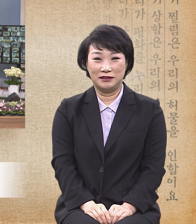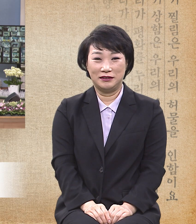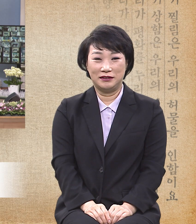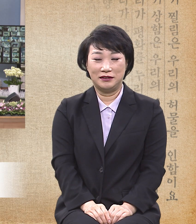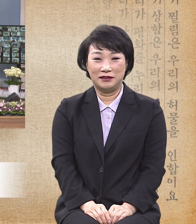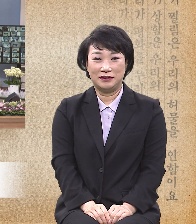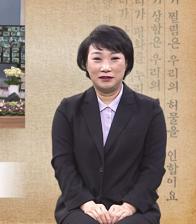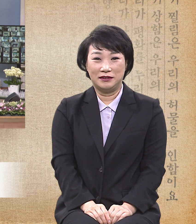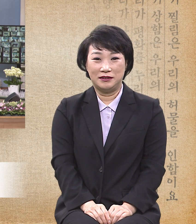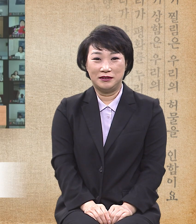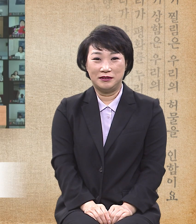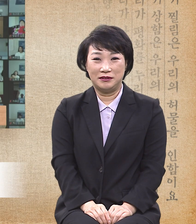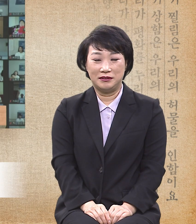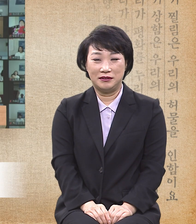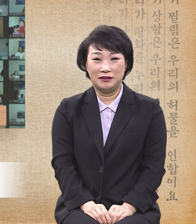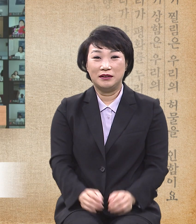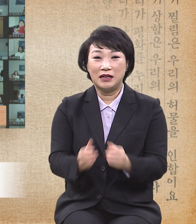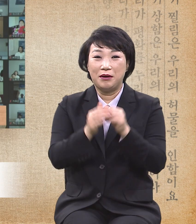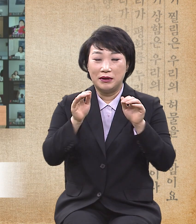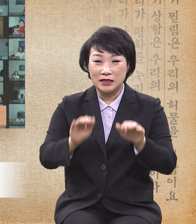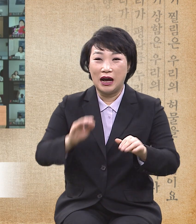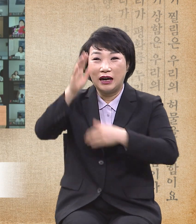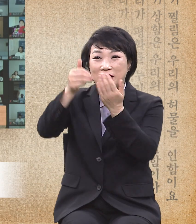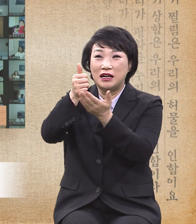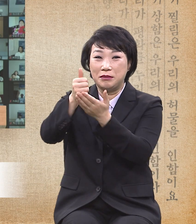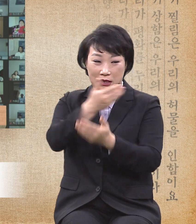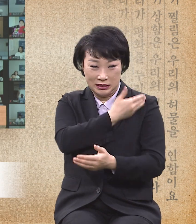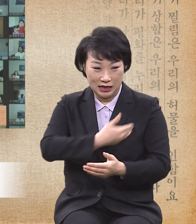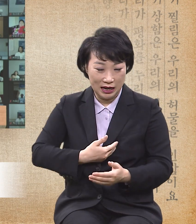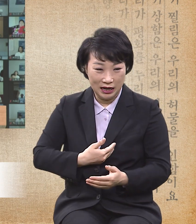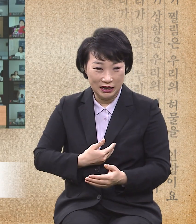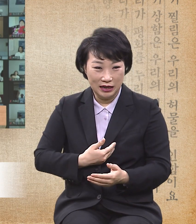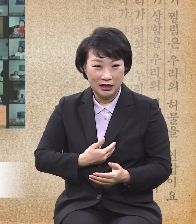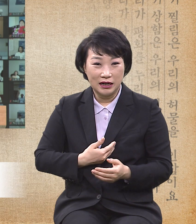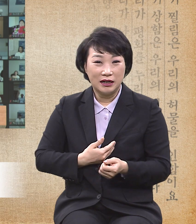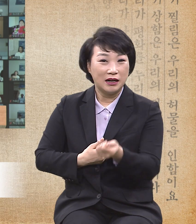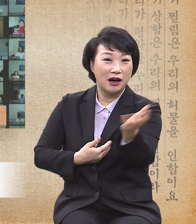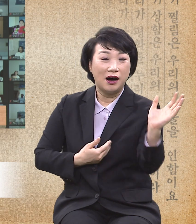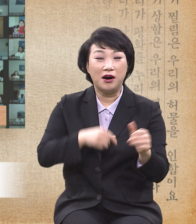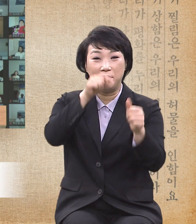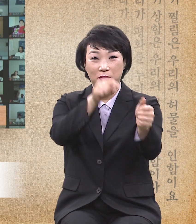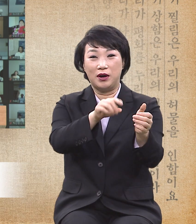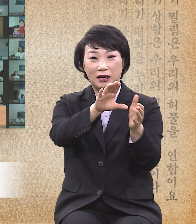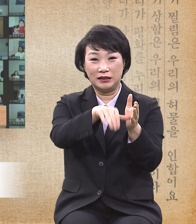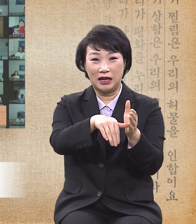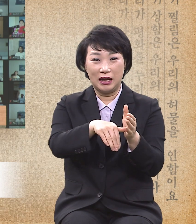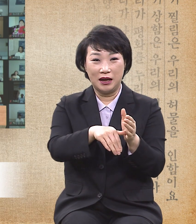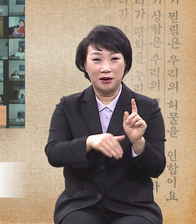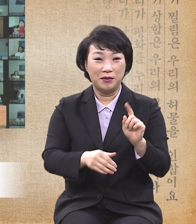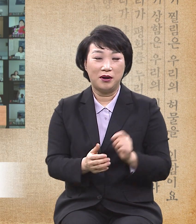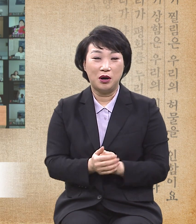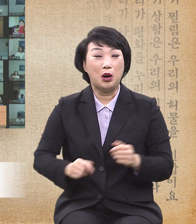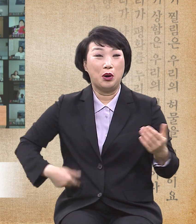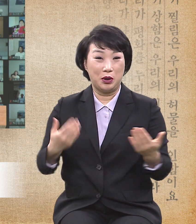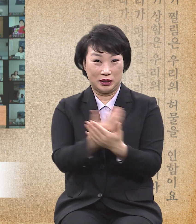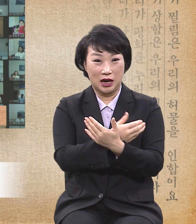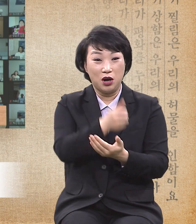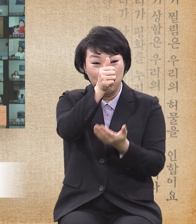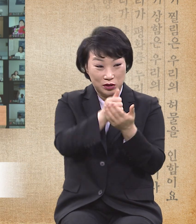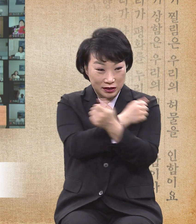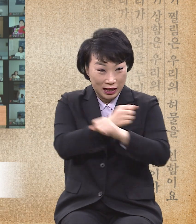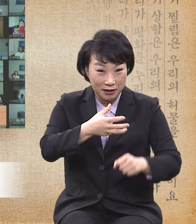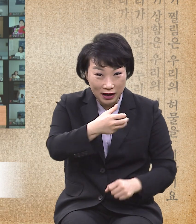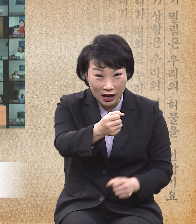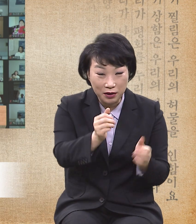예. 그래서 하나님께서 제자들에게 명령할 때 회개하고